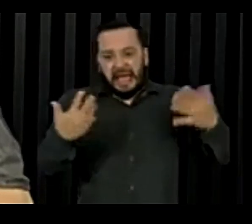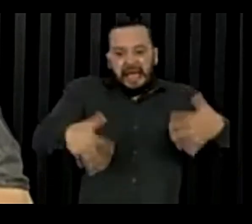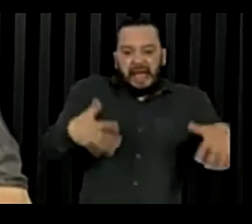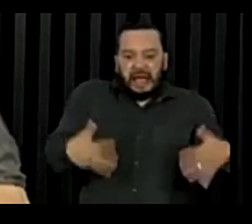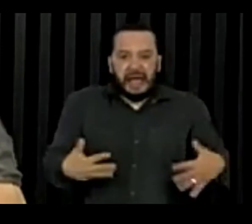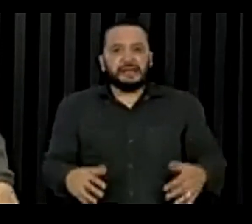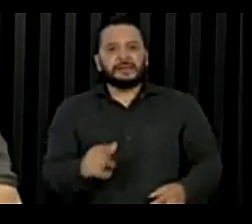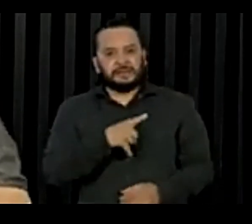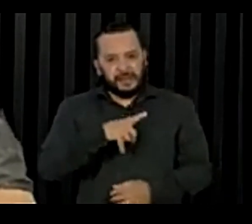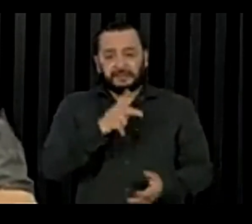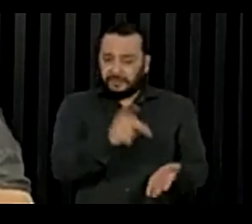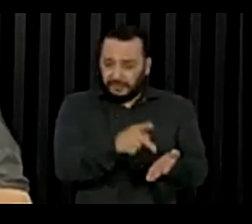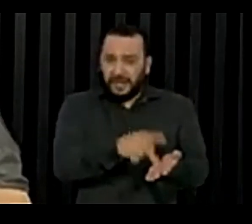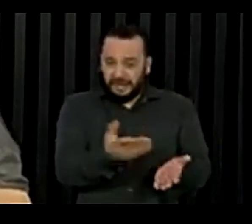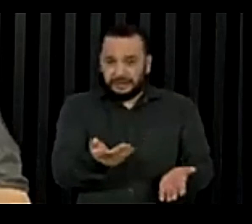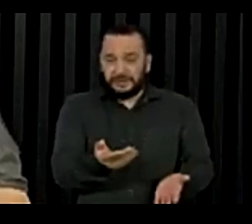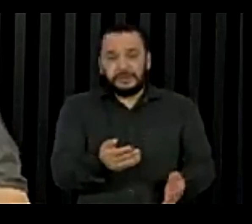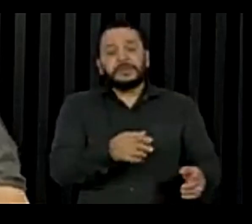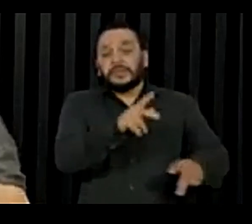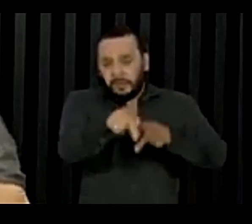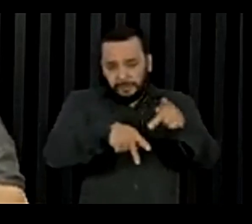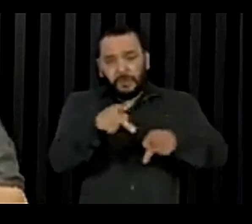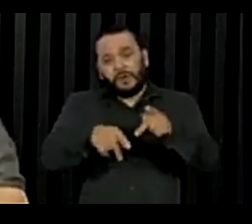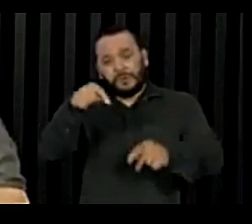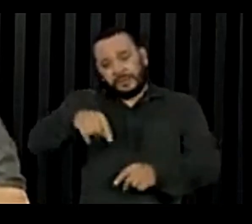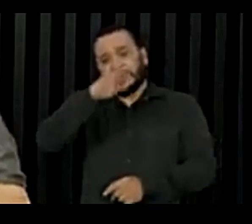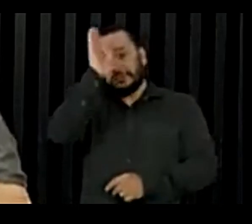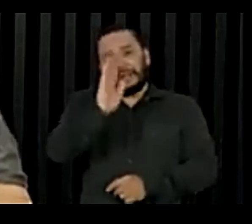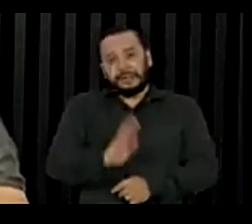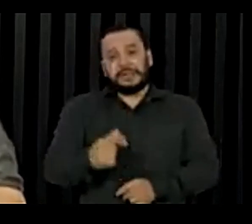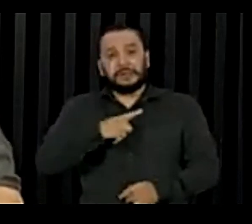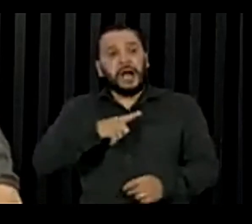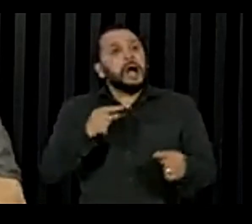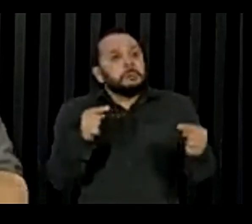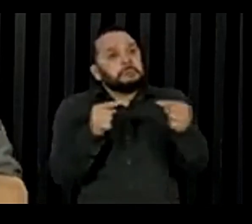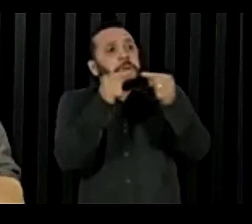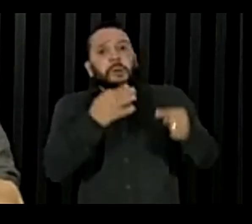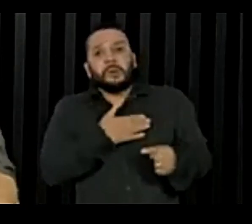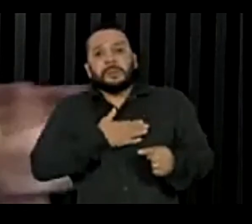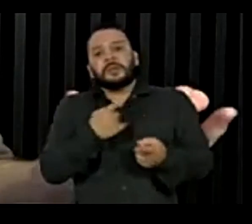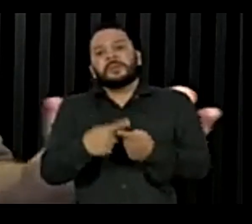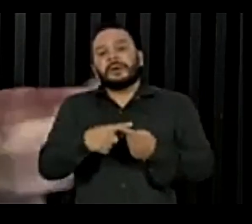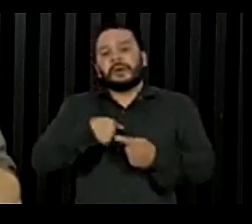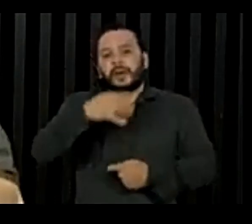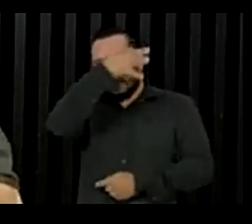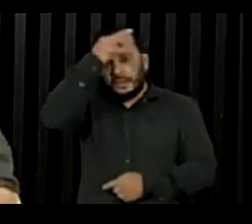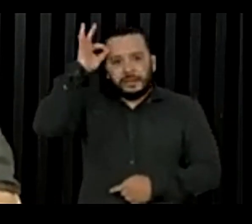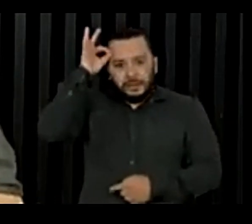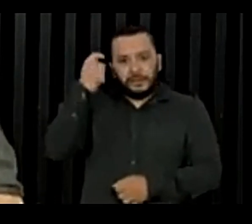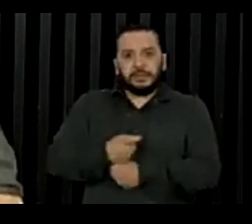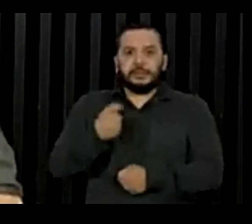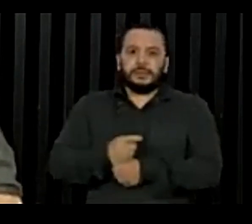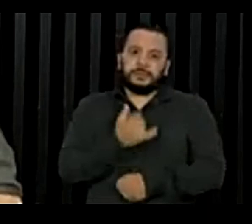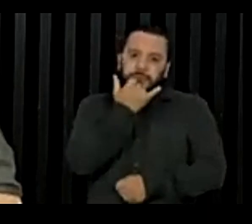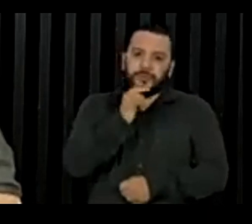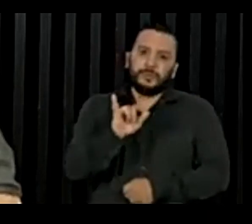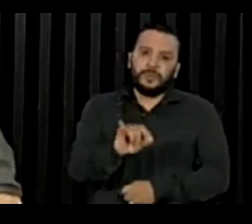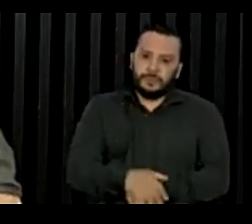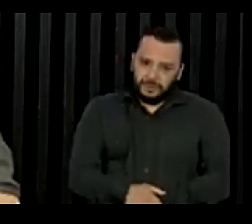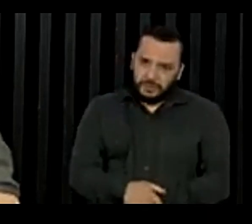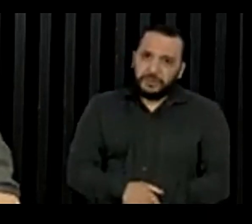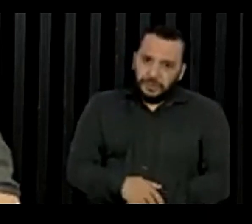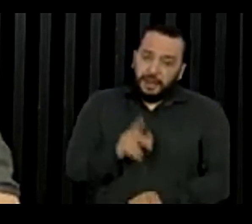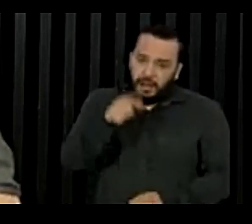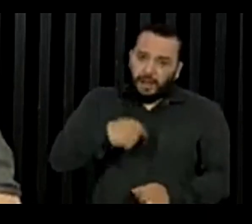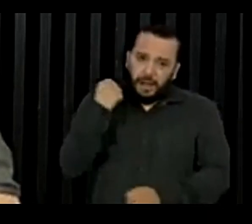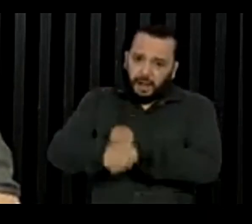é disso que grande parcela da população brasileira se identifica, principalmente pela ignorância, infelizmente, resultado de anos